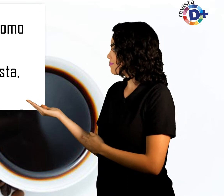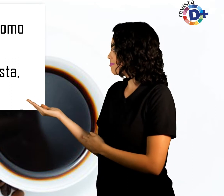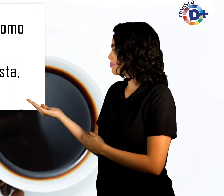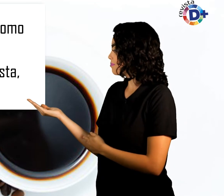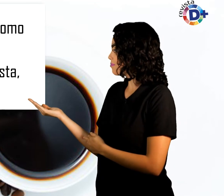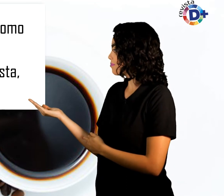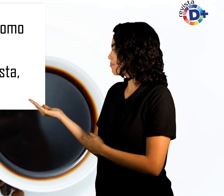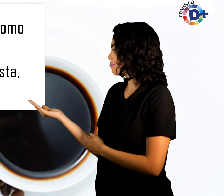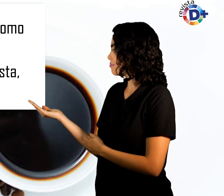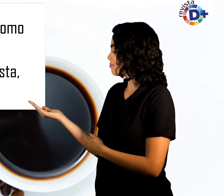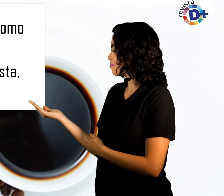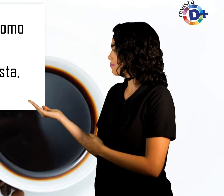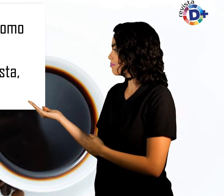1559 jardins